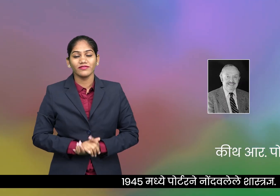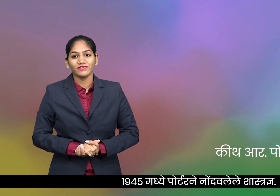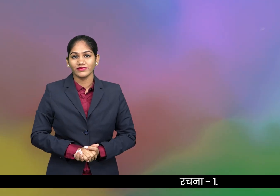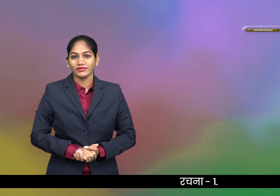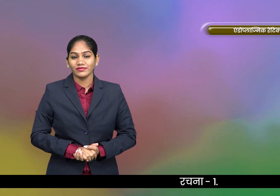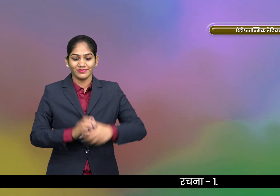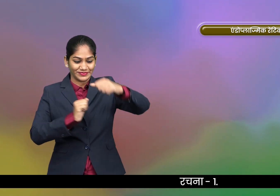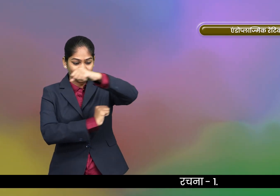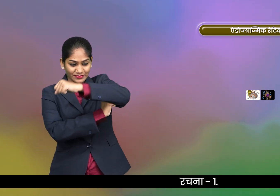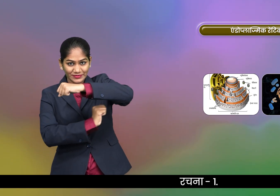रचना.